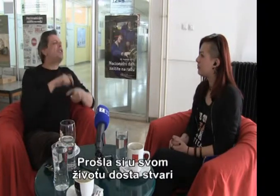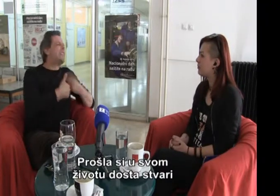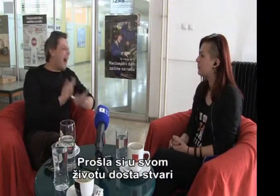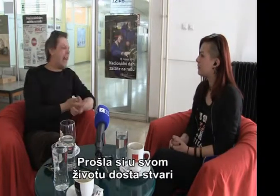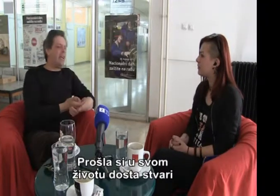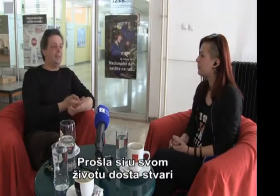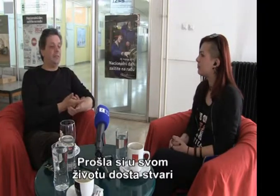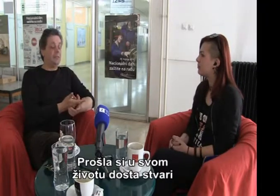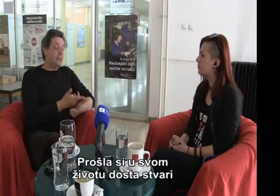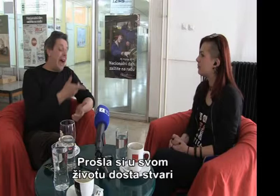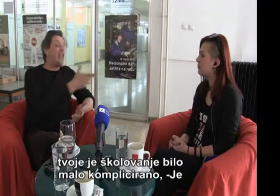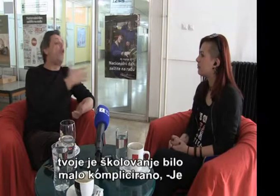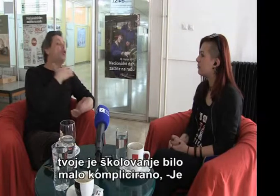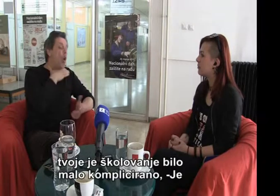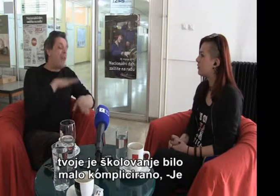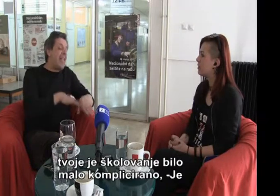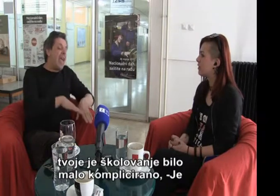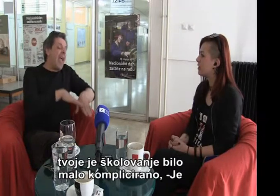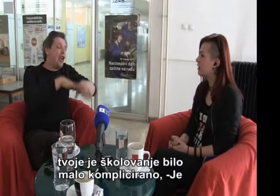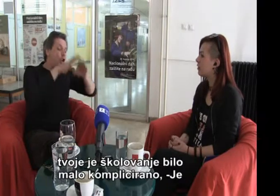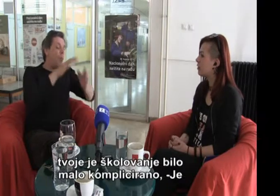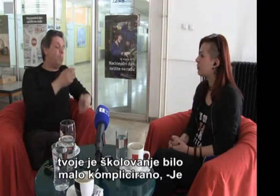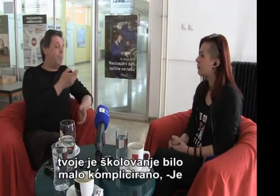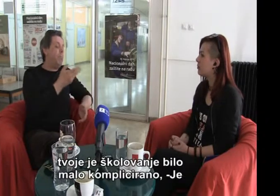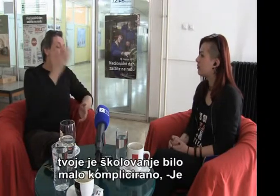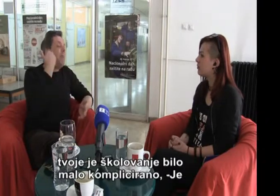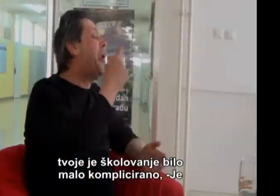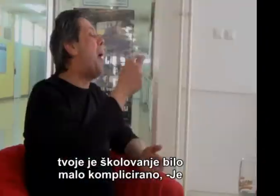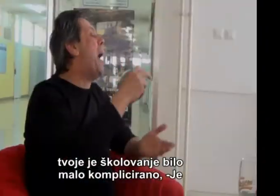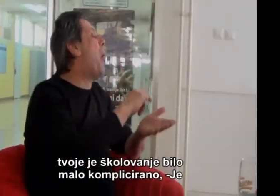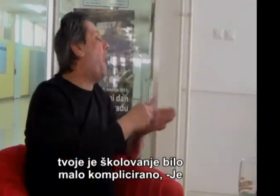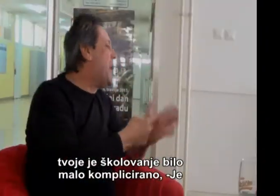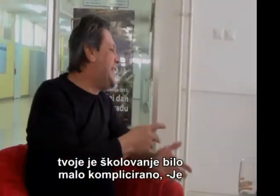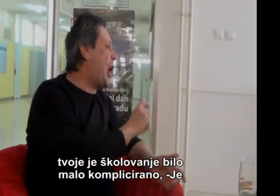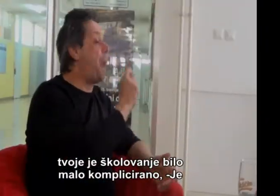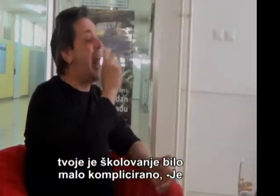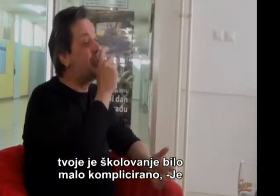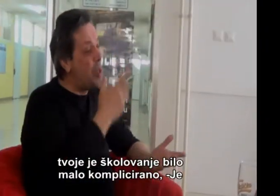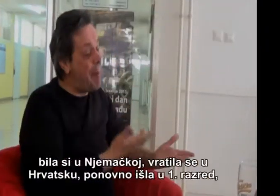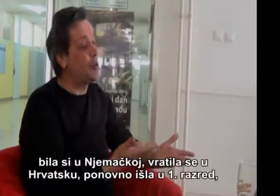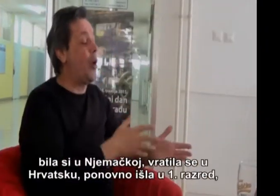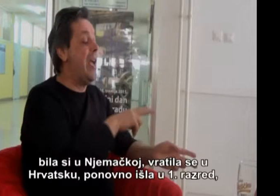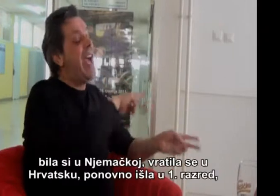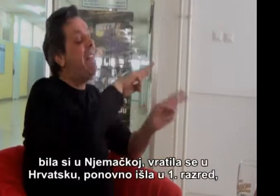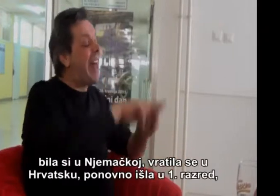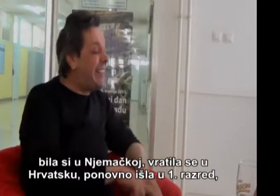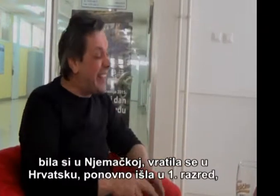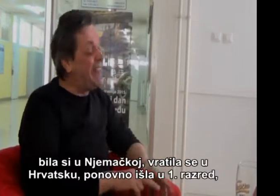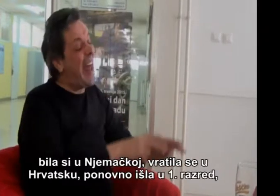dosta stvari. Ajde, tvoje školovanje je išlo, bilo je malo komplicirano, bila si u Njemačkoj,